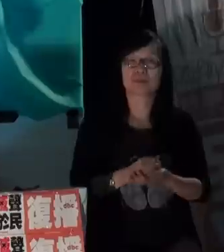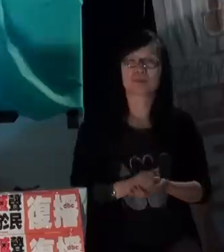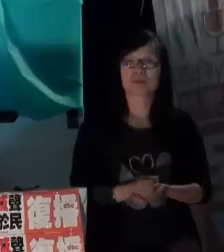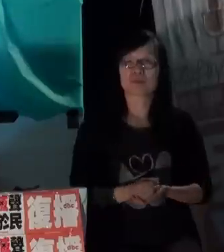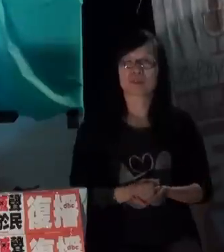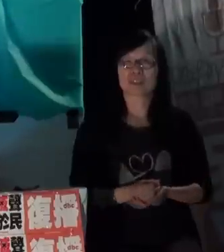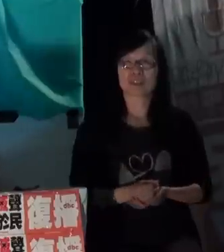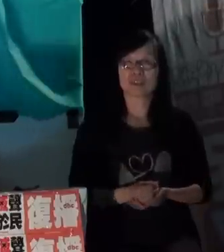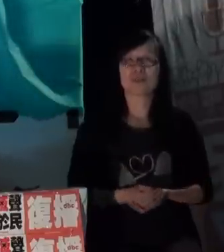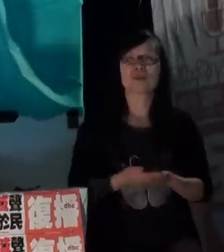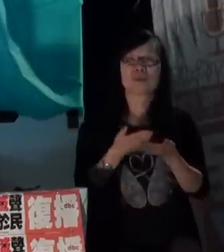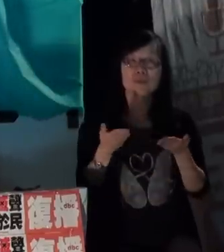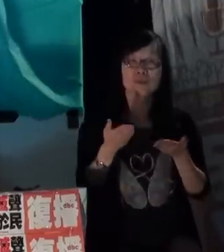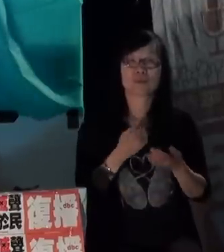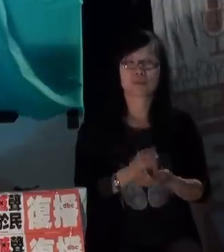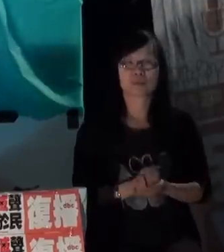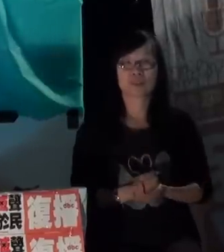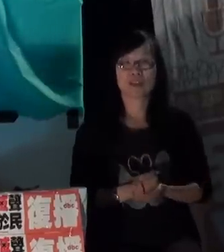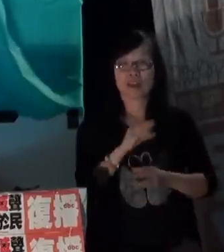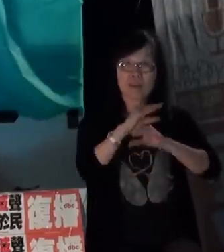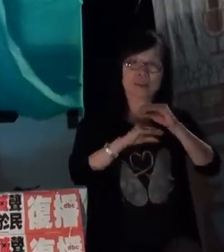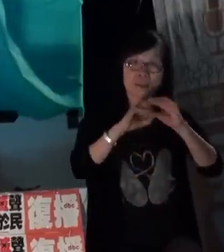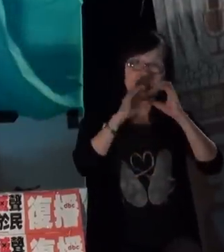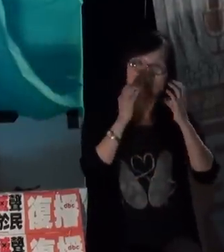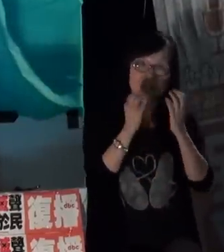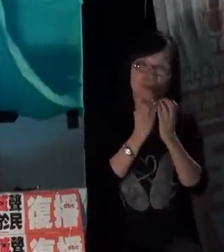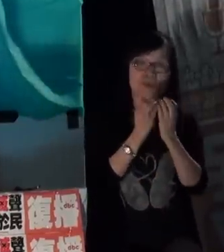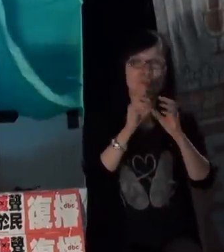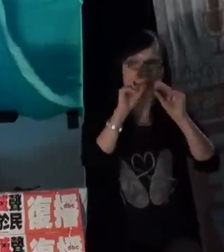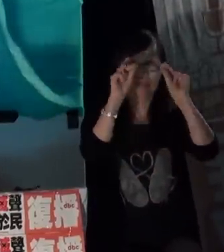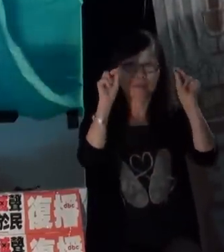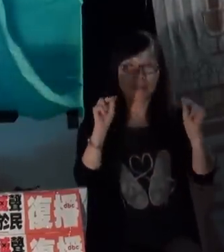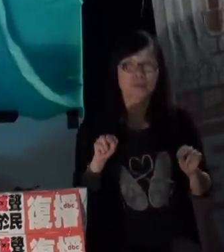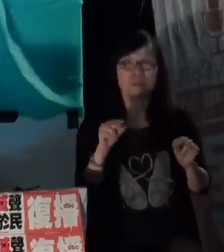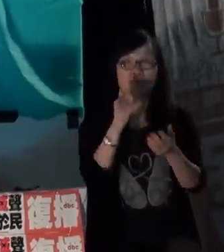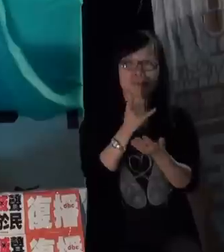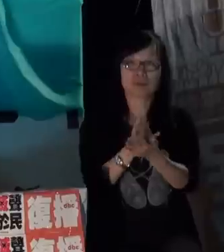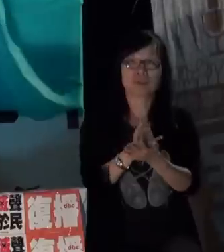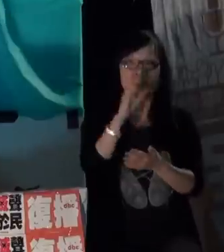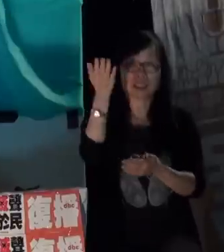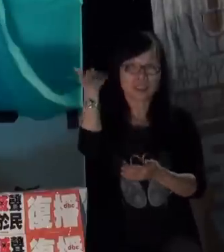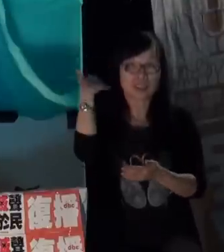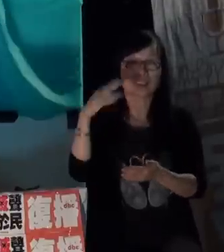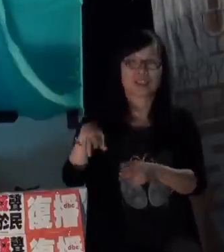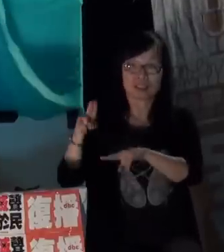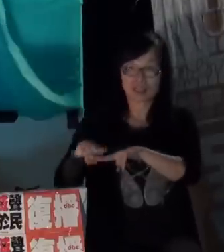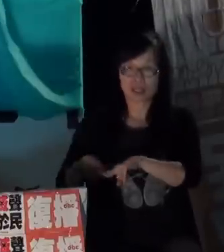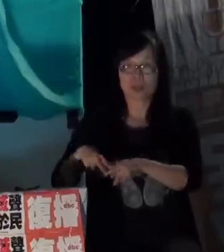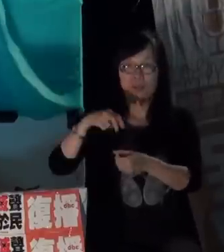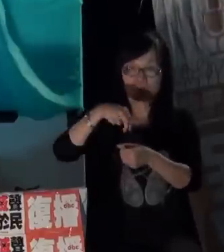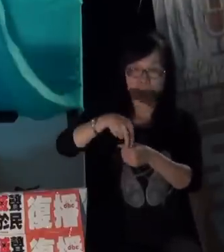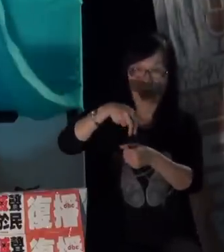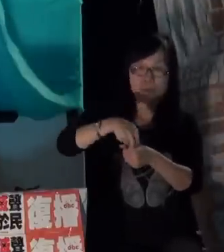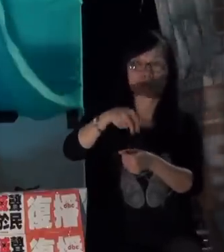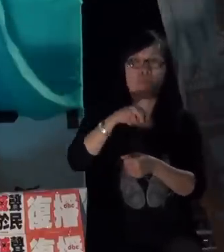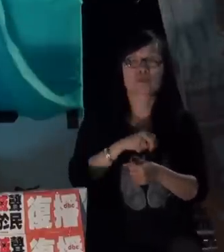派翻包米俾你補數啊嘛。 唔係，民建聯嘅問題係咩咧？就係以前係共產黨純粹養起嚟嘅工具。